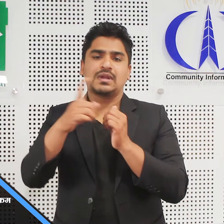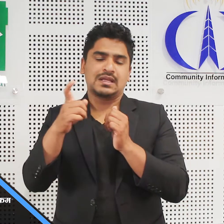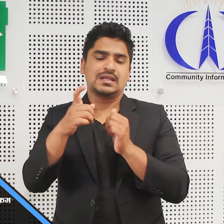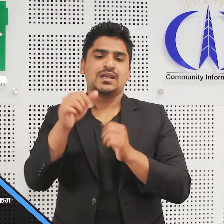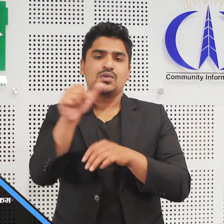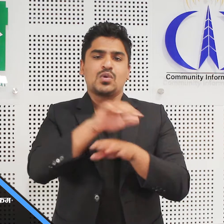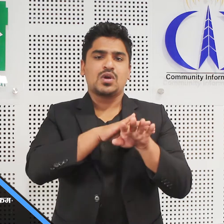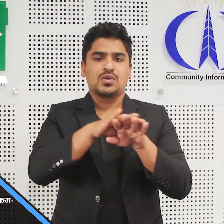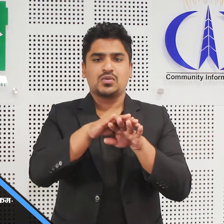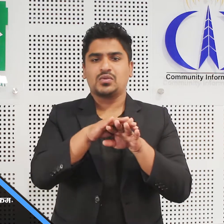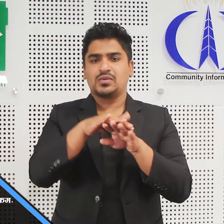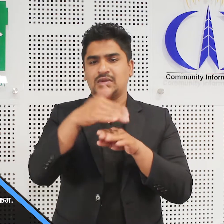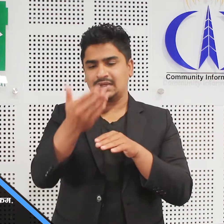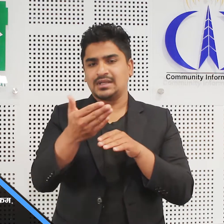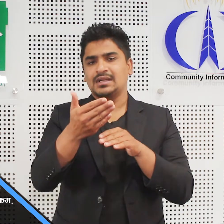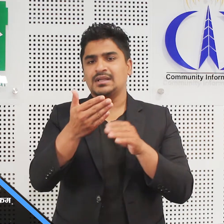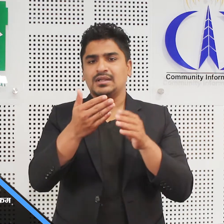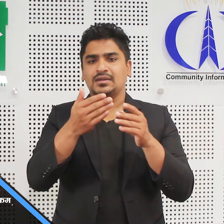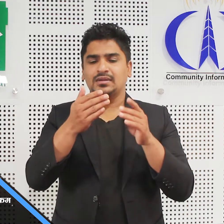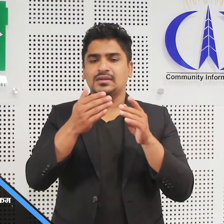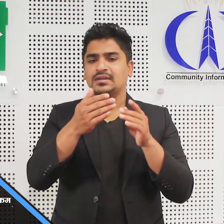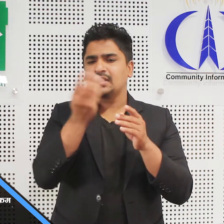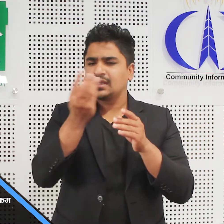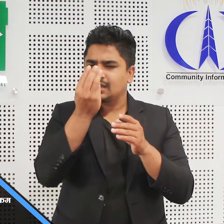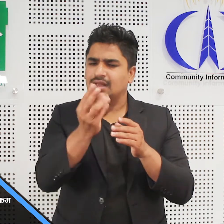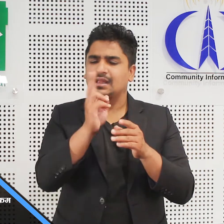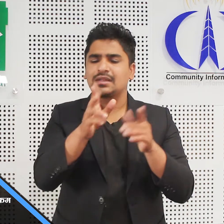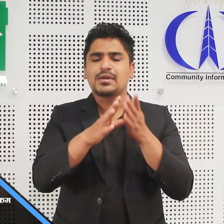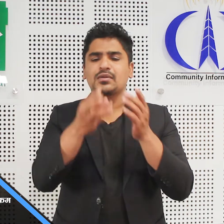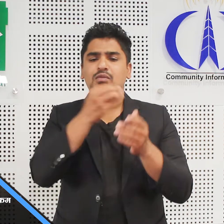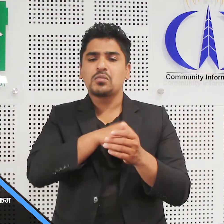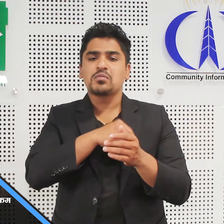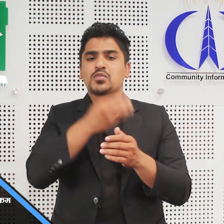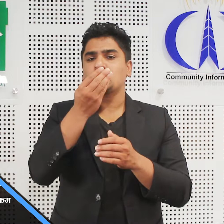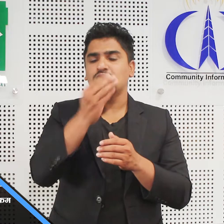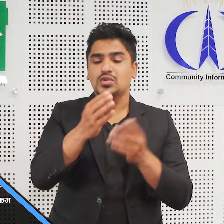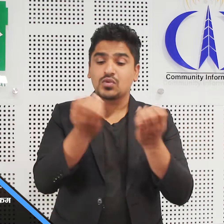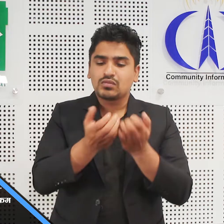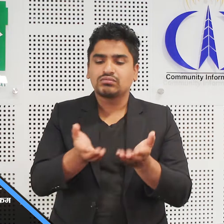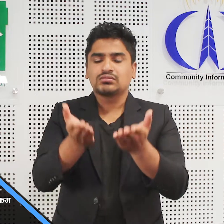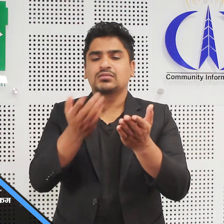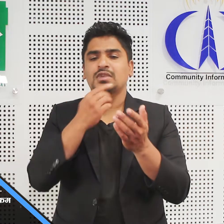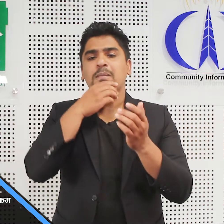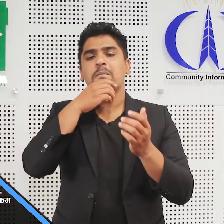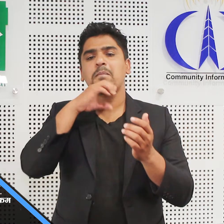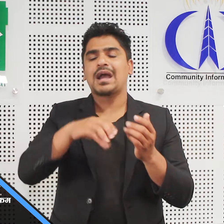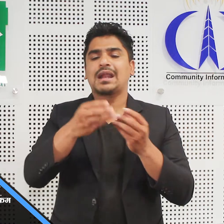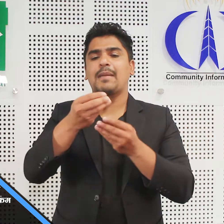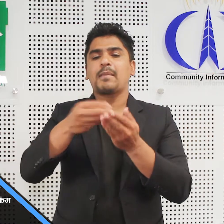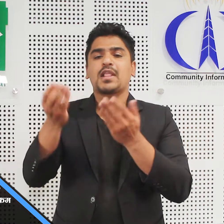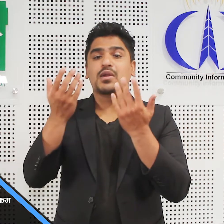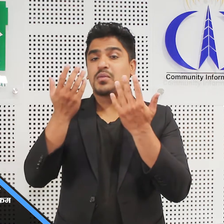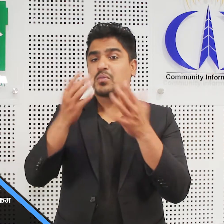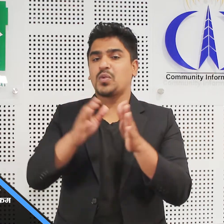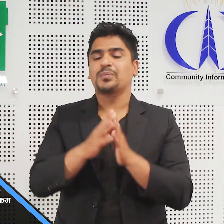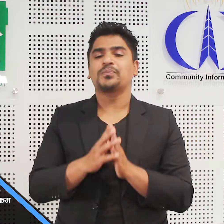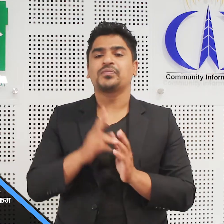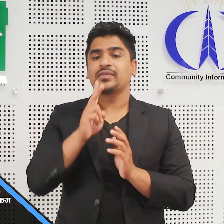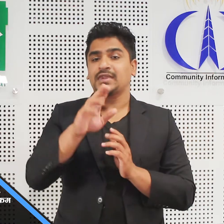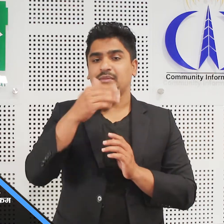उहाँहरूलाई चेतना अभिवृद्धि गरेर कमसेकम त्यसबाट पनि आय आर्जन हुन्छ, तपाईँहरू गर्नुहोस् भनेर बाख्रा वितरण गऱ्यौँ। त्यसपछि हामीले भैँसी भनौँ